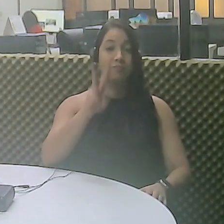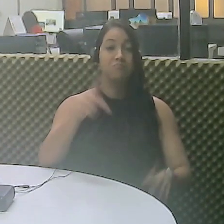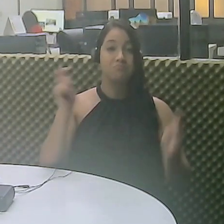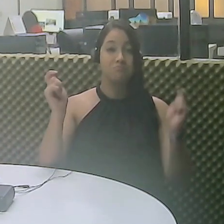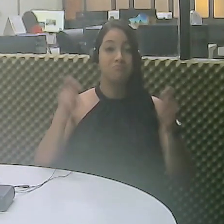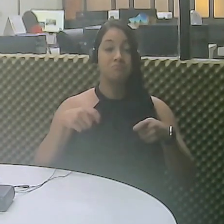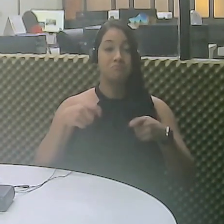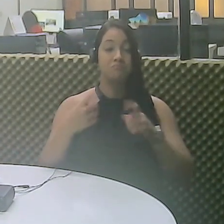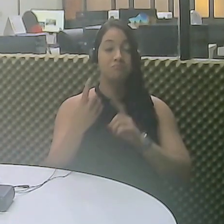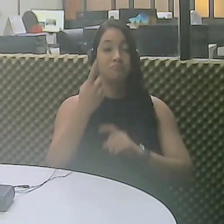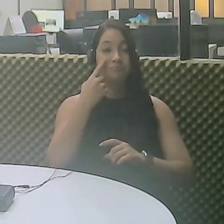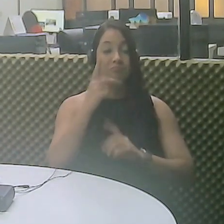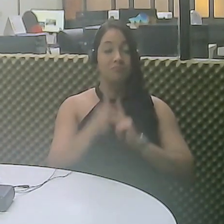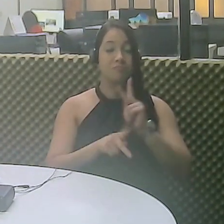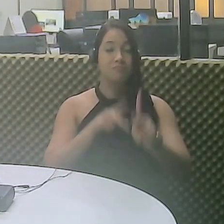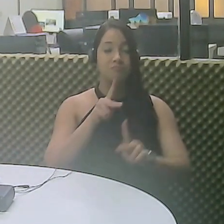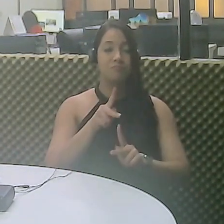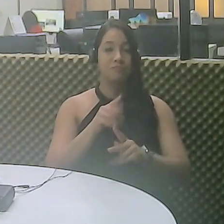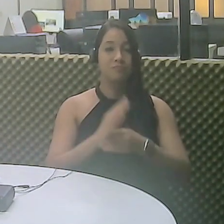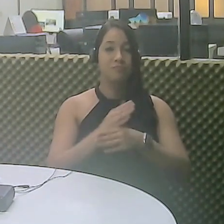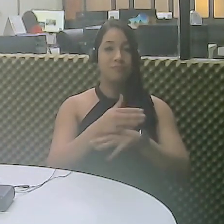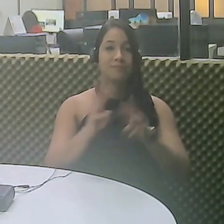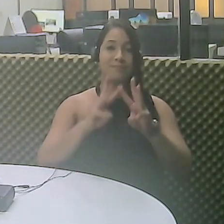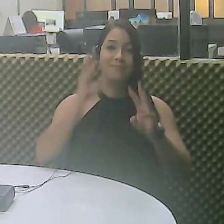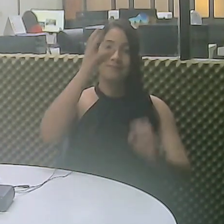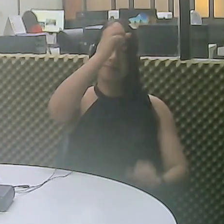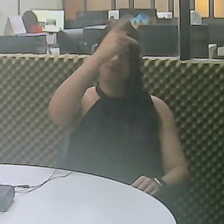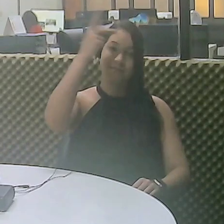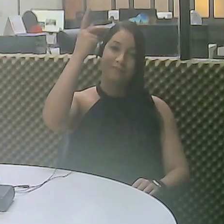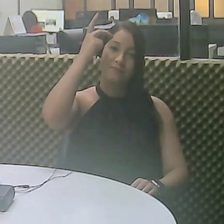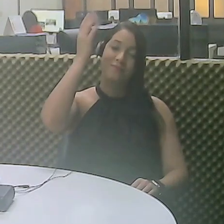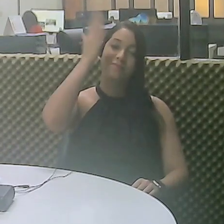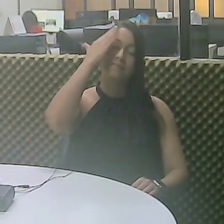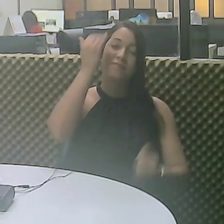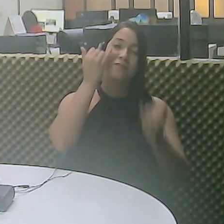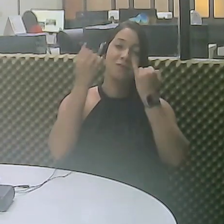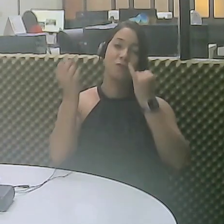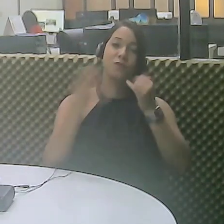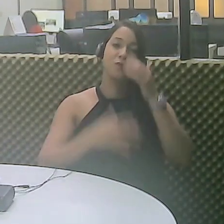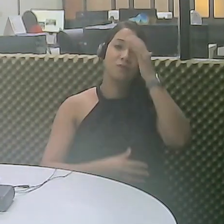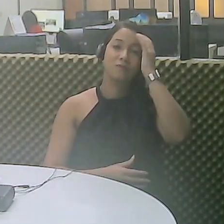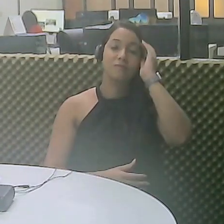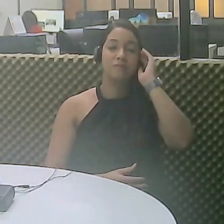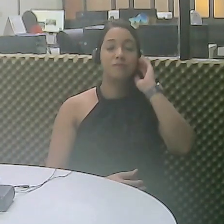e consulta da população. Acesse o portal da Prefeitura e saiba mais.